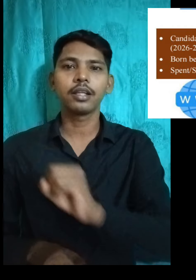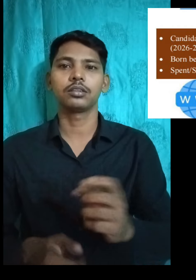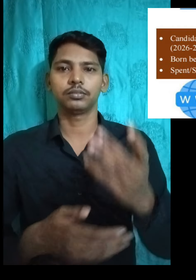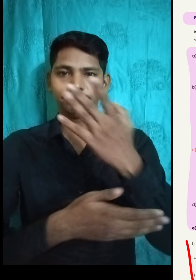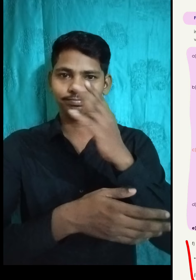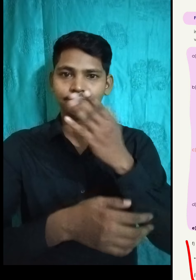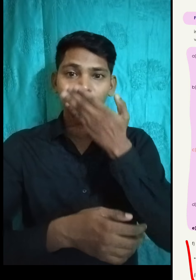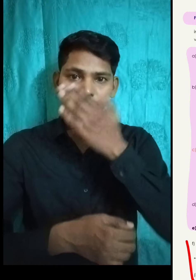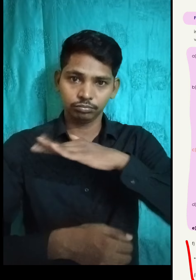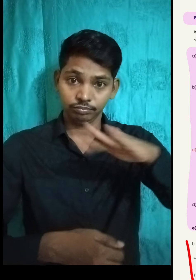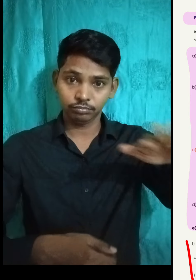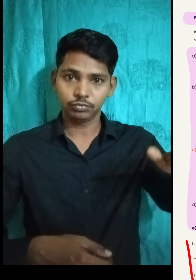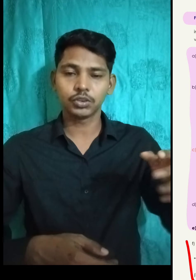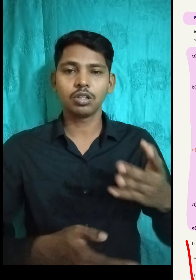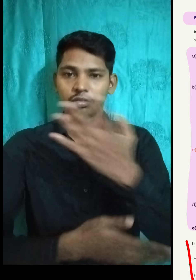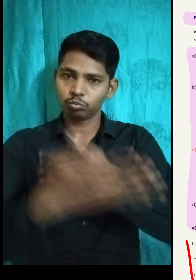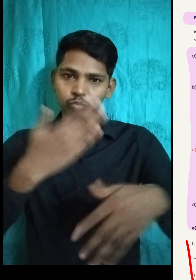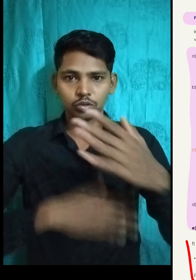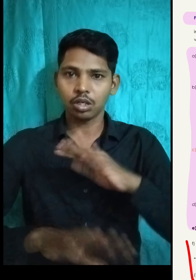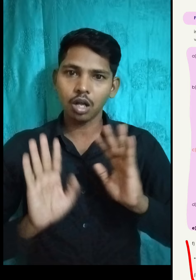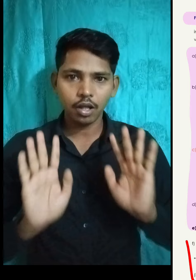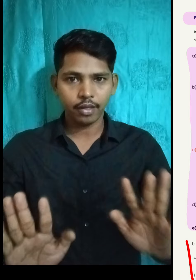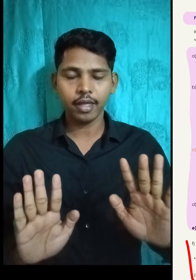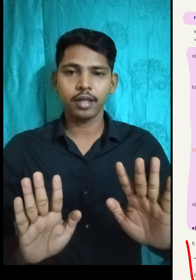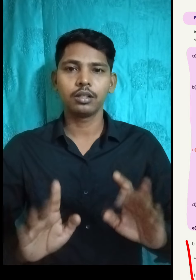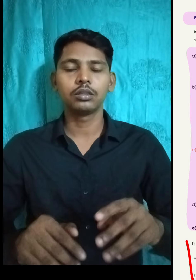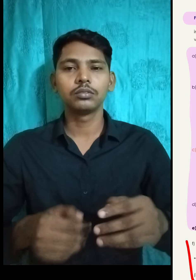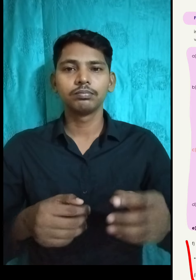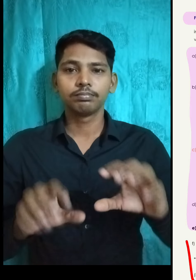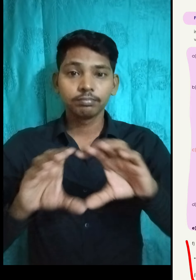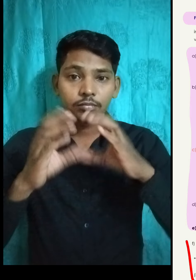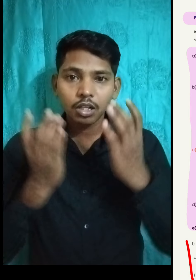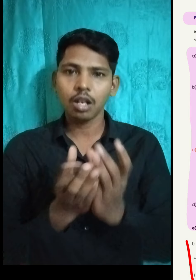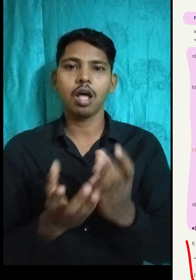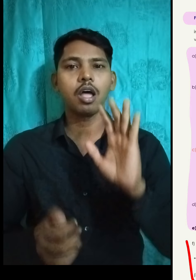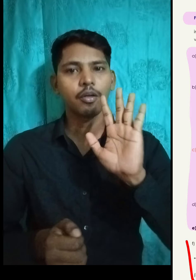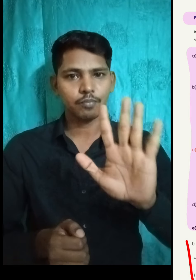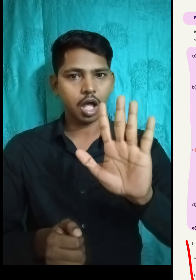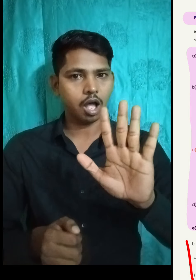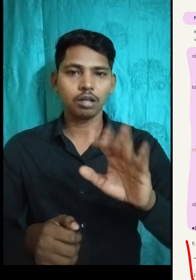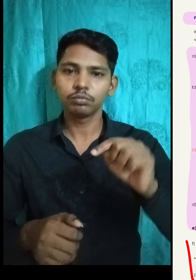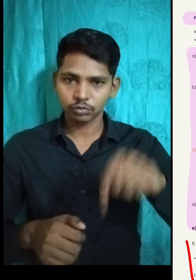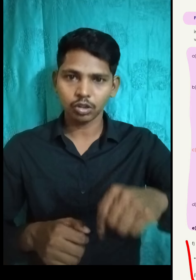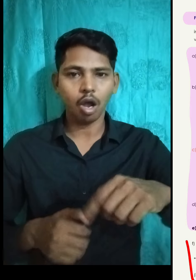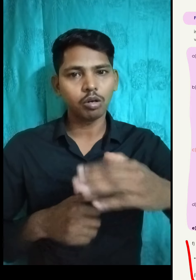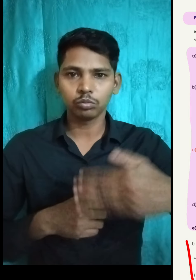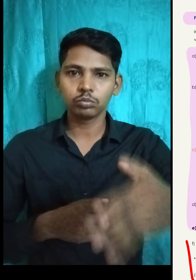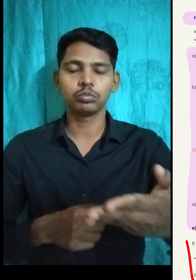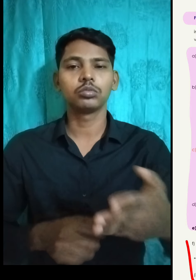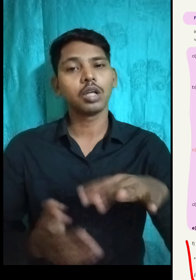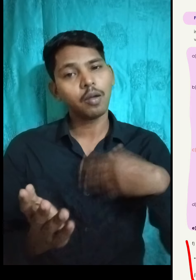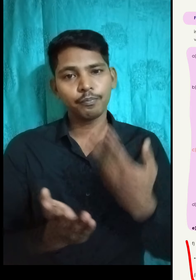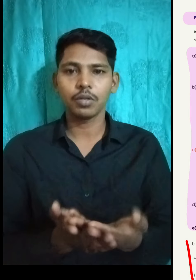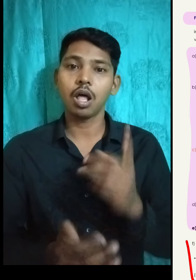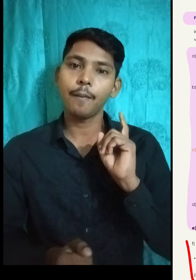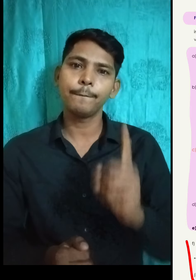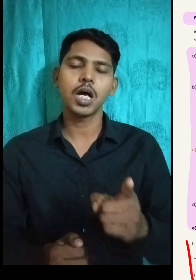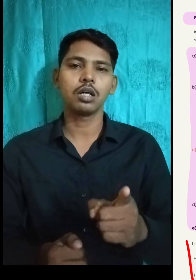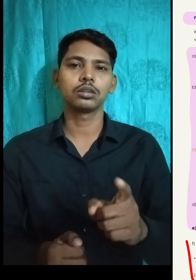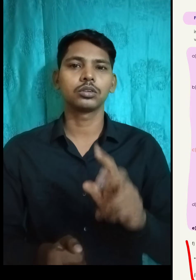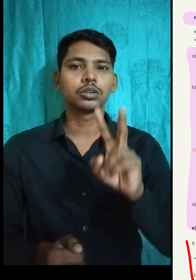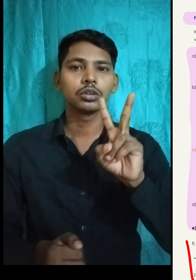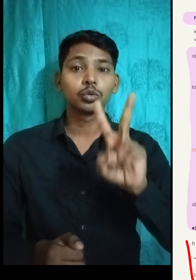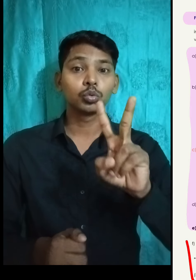21 प्रकार की दिव्यांगता की श्रेणी में किसी भी प्रकार की दिव्यांगता की श्रेणी में आता हो, बस दिव्यांगता